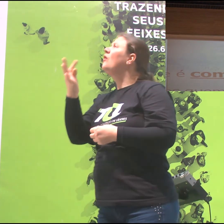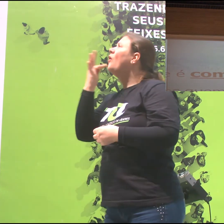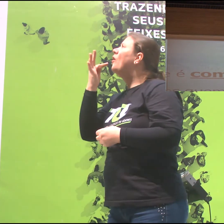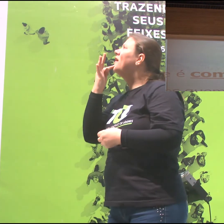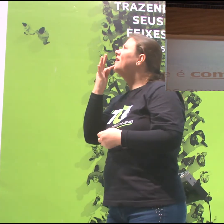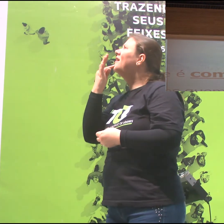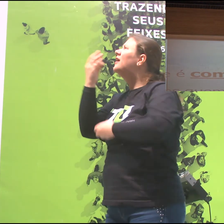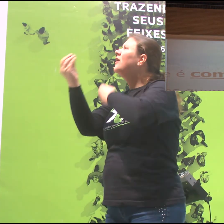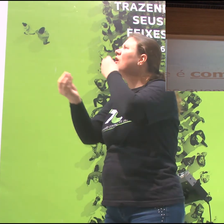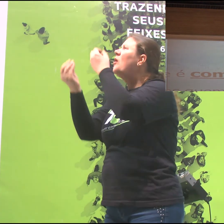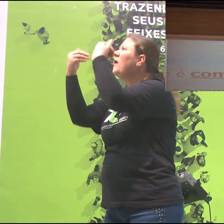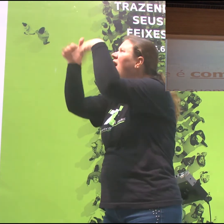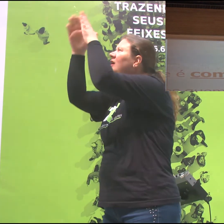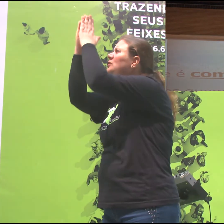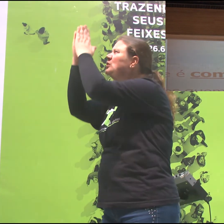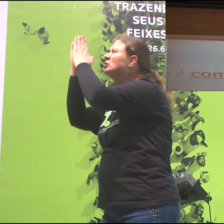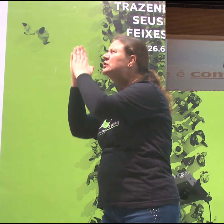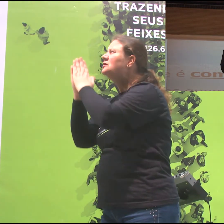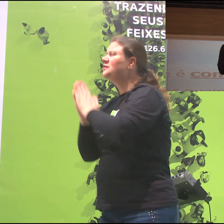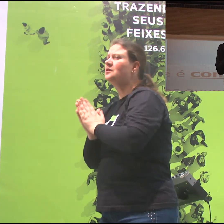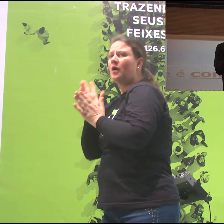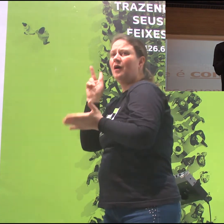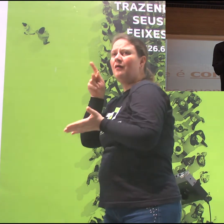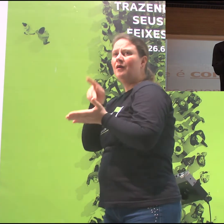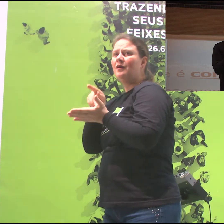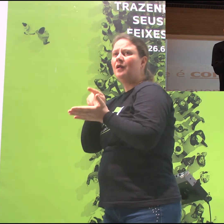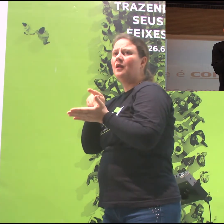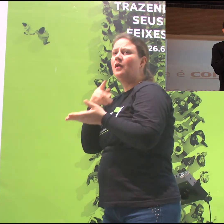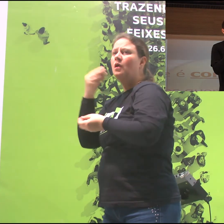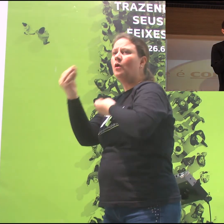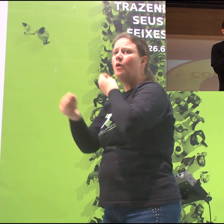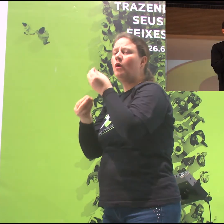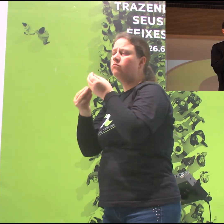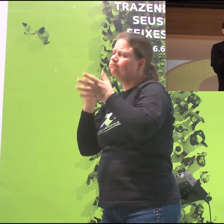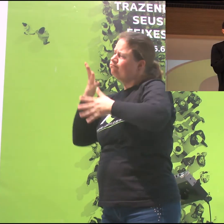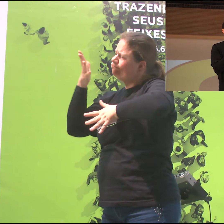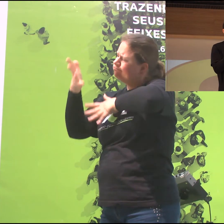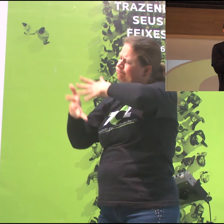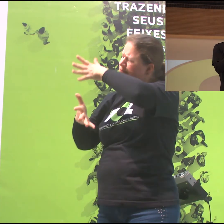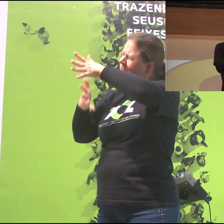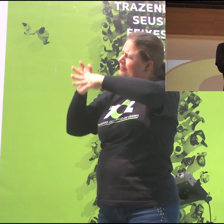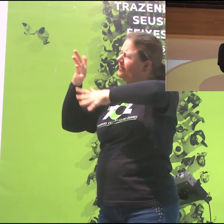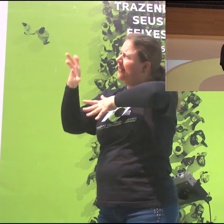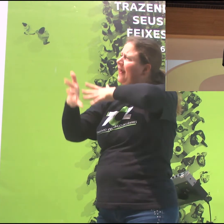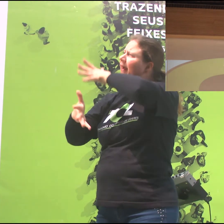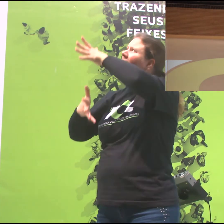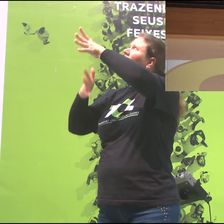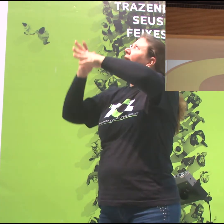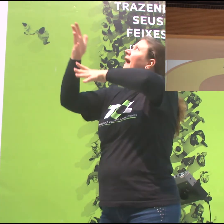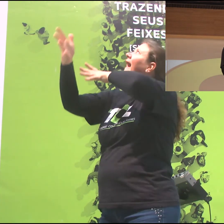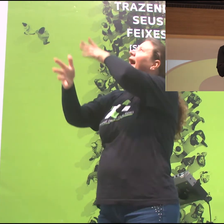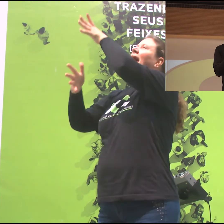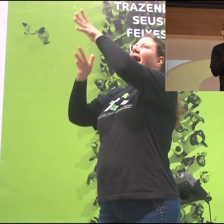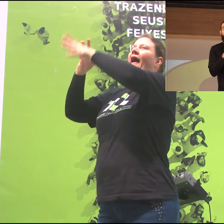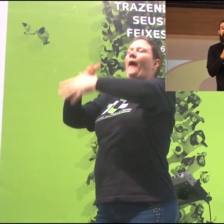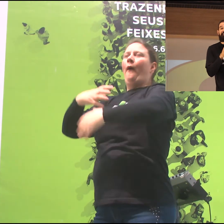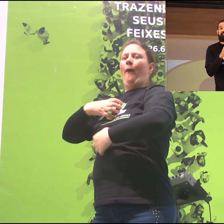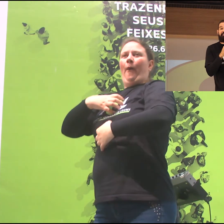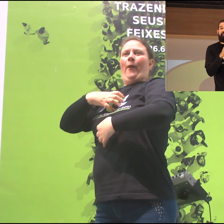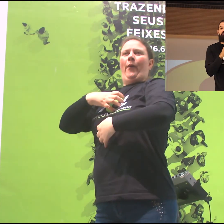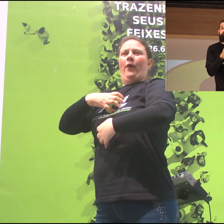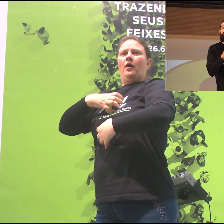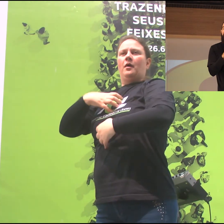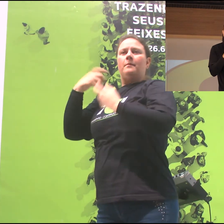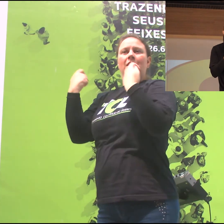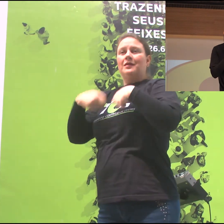adorá-lo em verdade? O que eu vou declarar com os meus lábios a respeito de Deus, para que seja verdade,